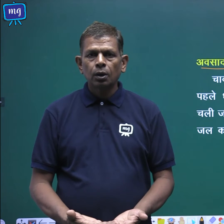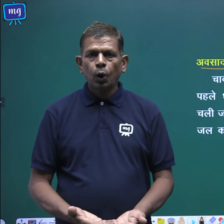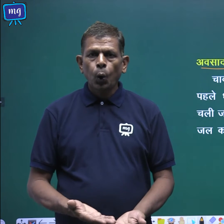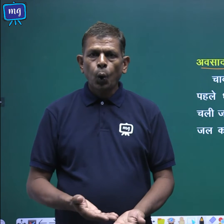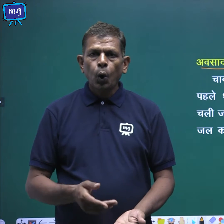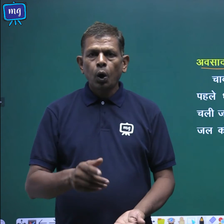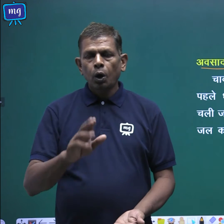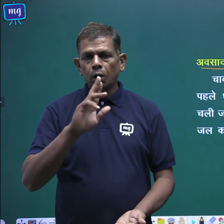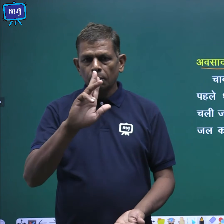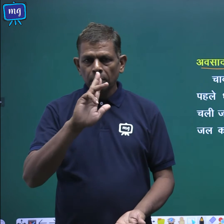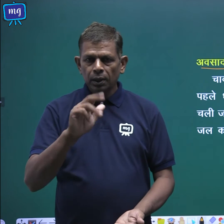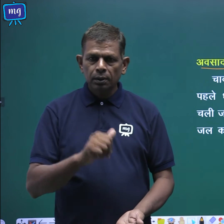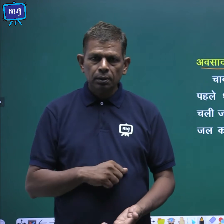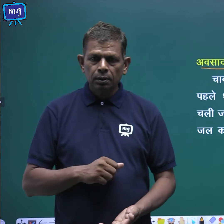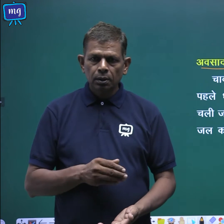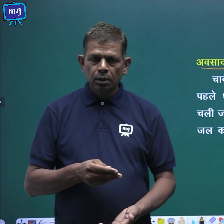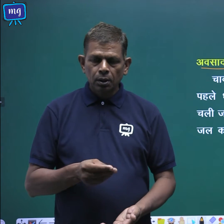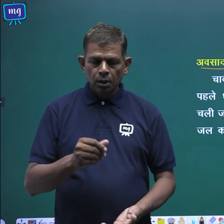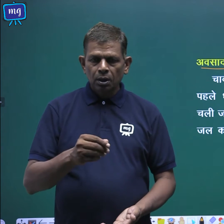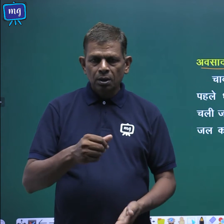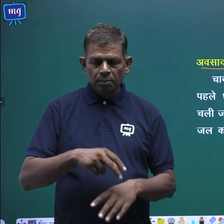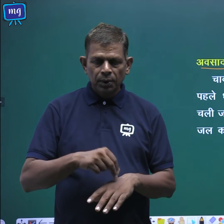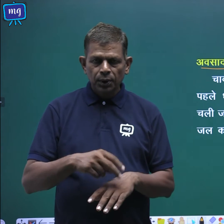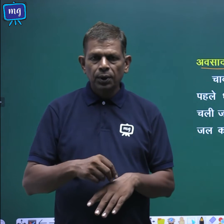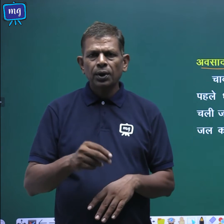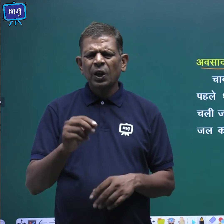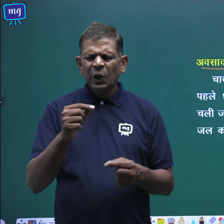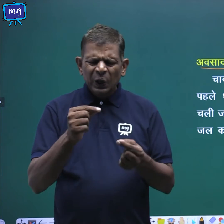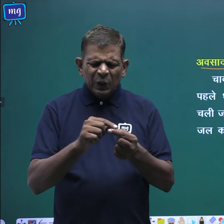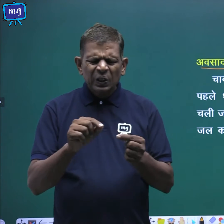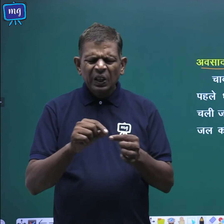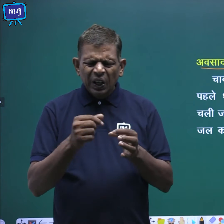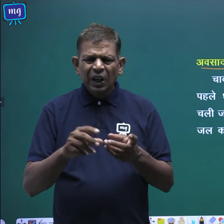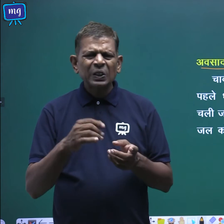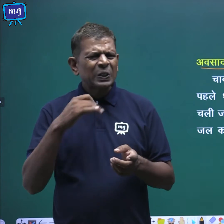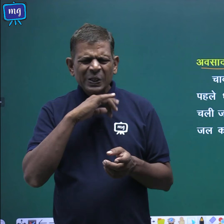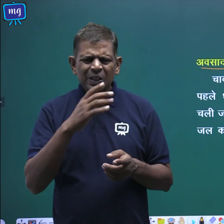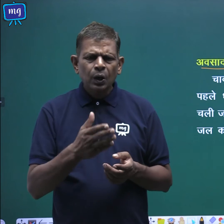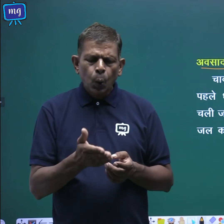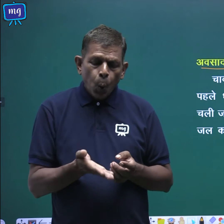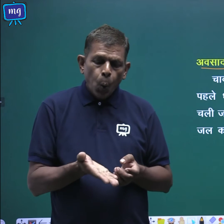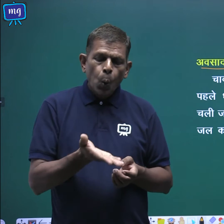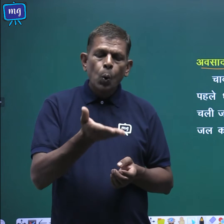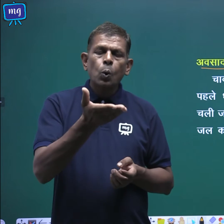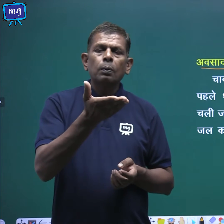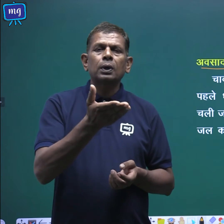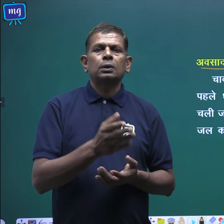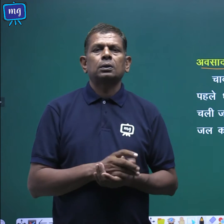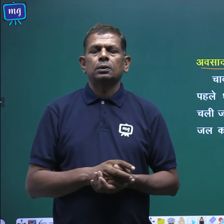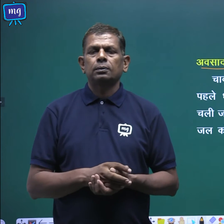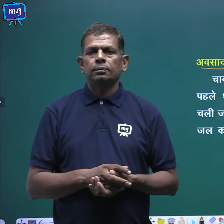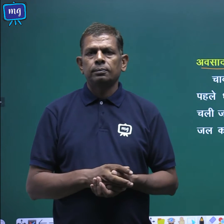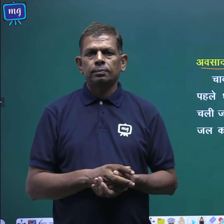और पानी में मिट्टी, तिनके, अशुद्धियाँ ऊपर आ जाते